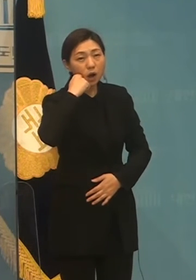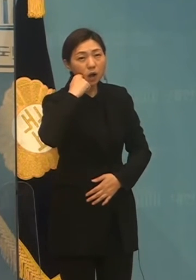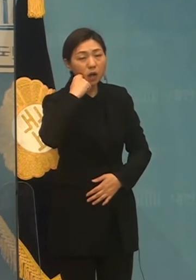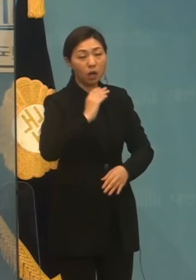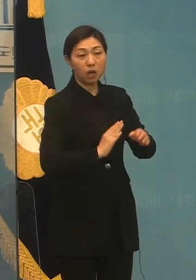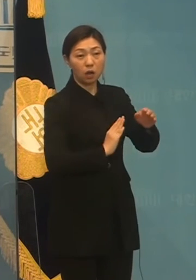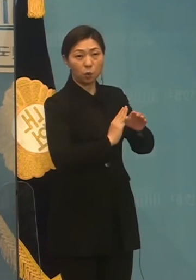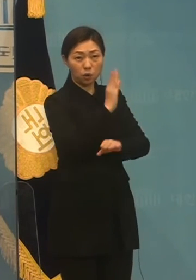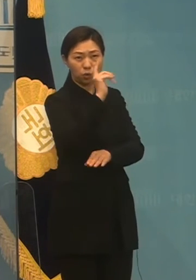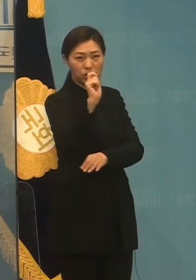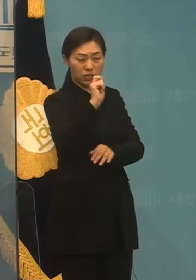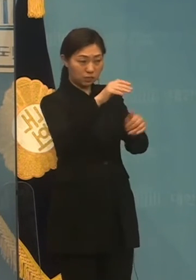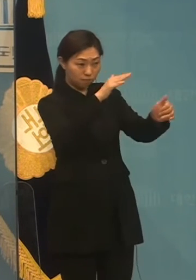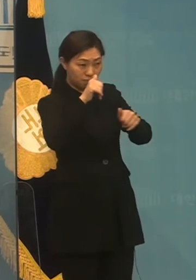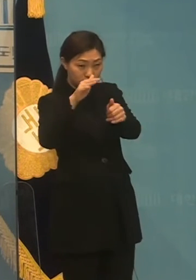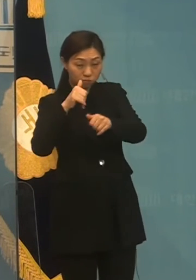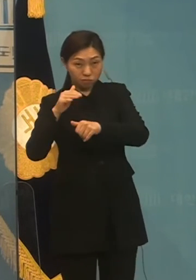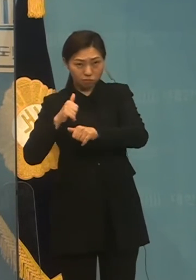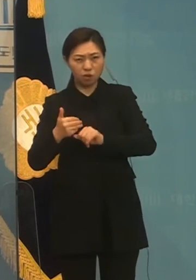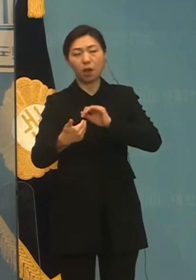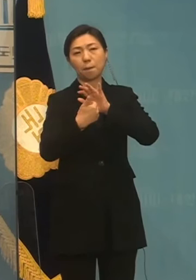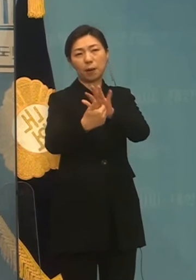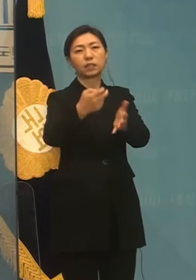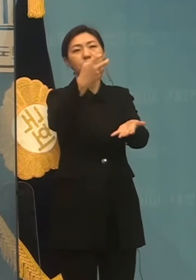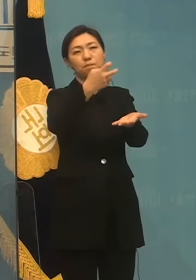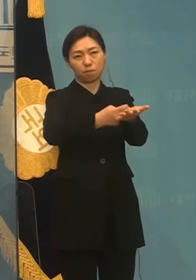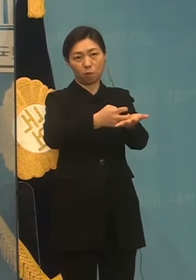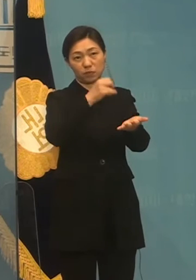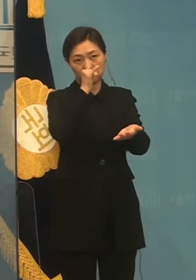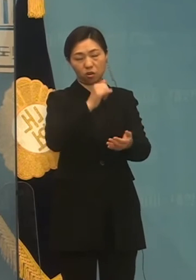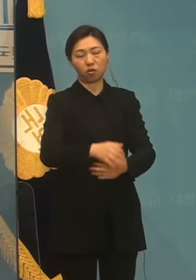과도한 택시 호출비 인상 방지법이 발의되었습니다.